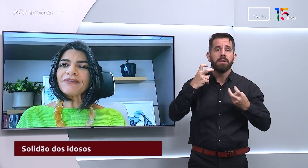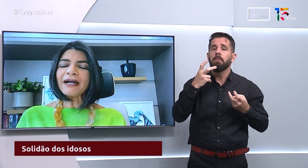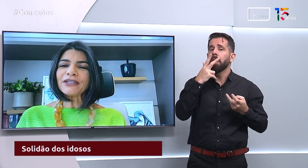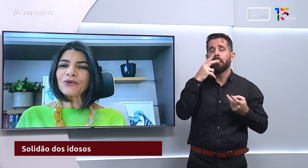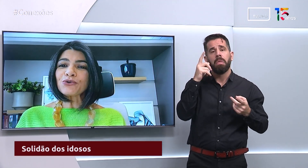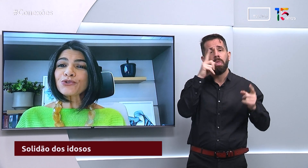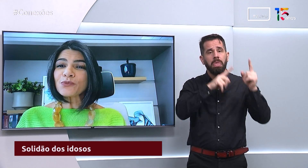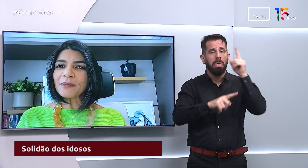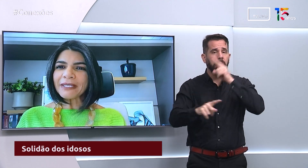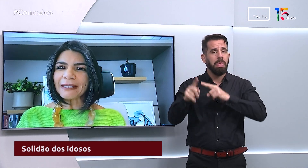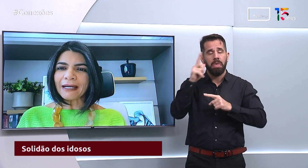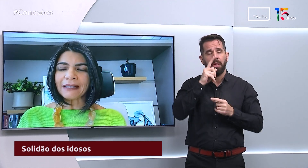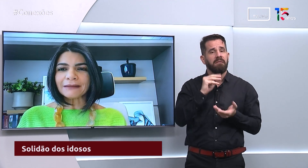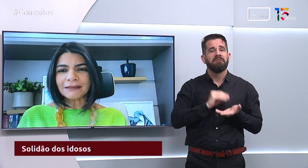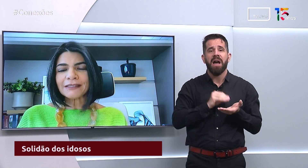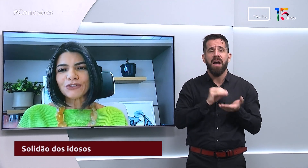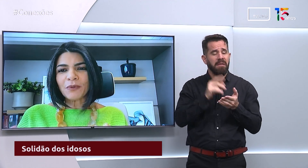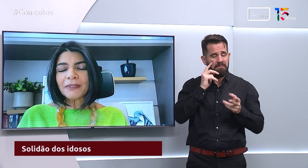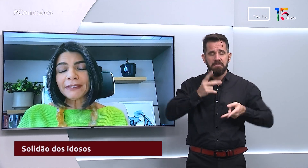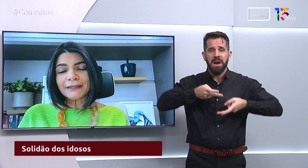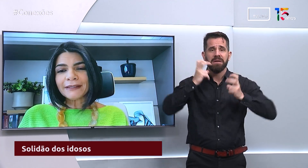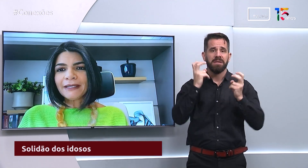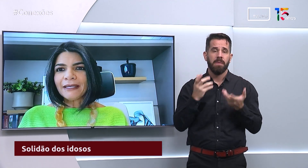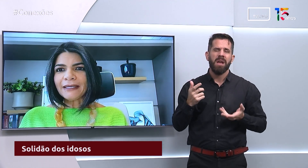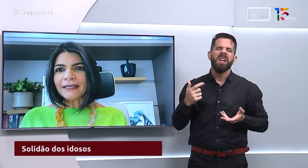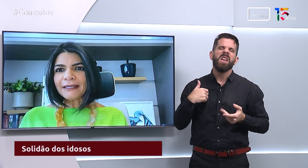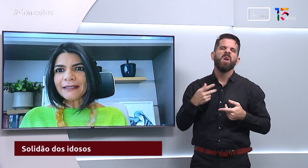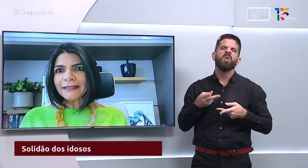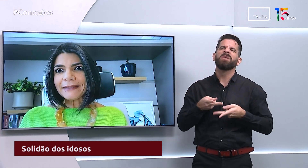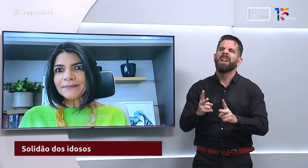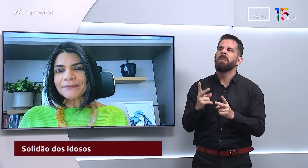ela vai, eu costumo brincar, assim, de uma maneira